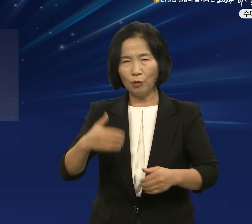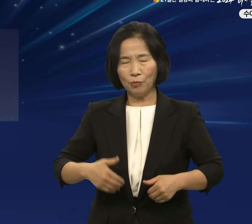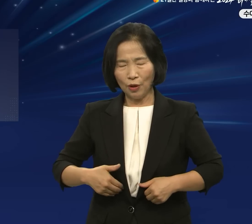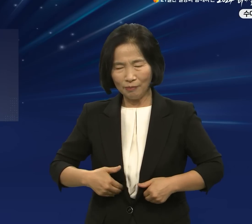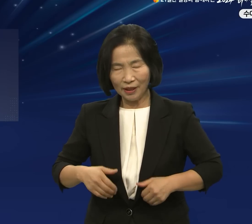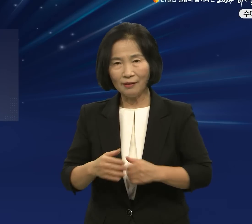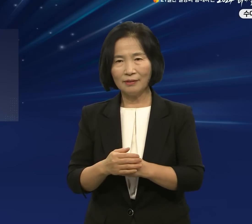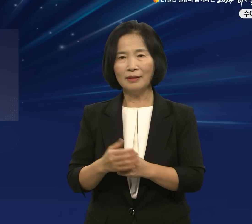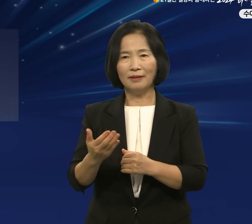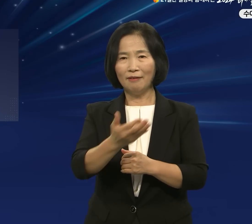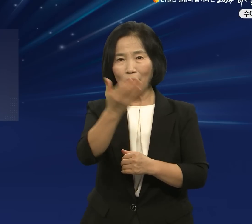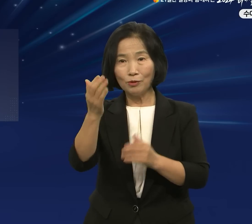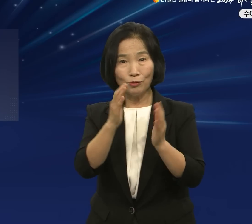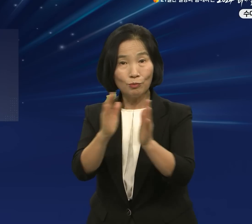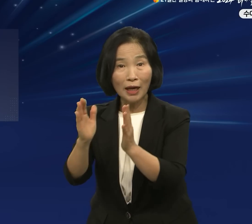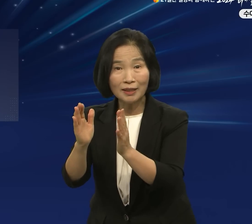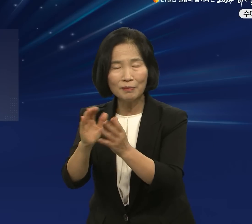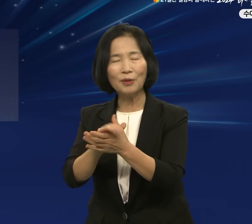6번입니다.